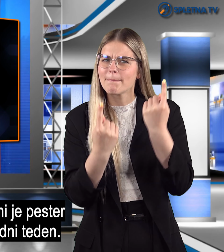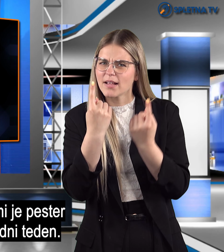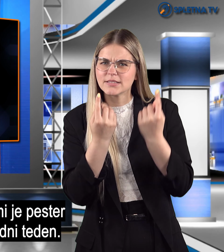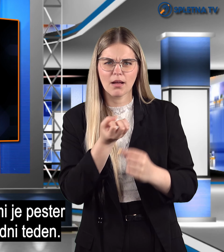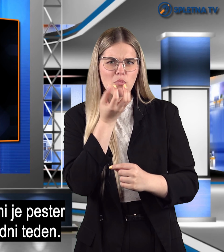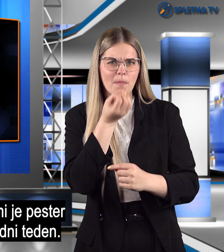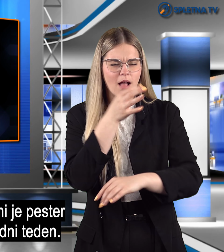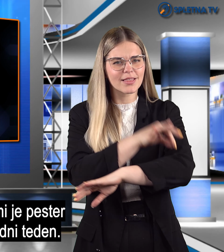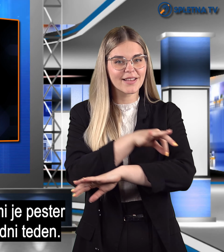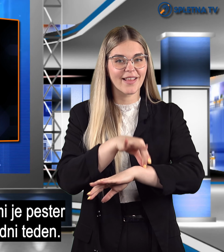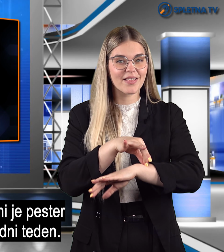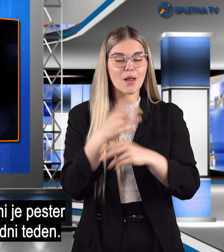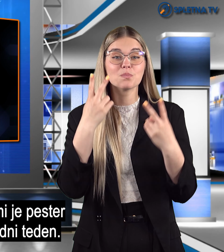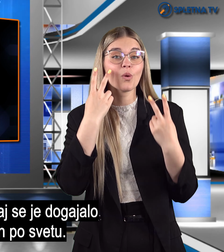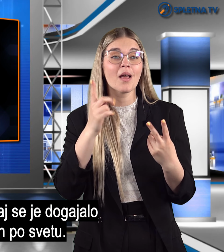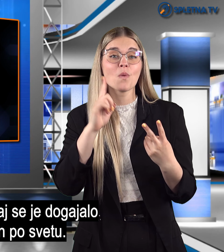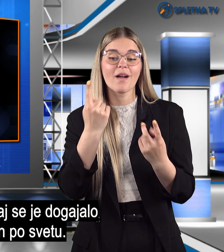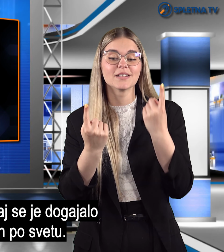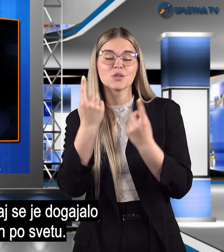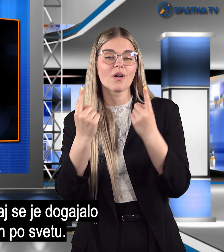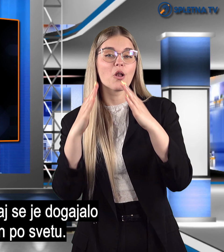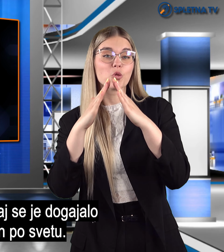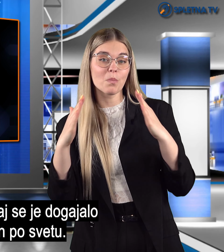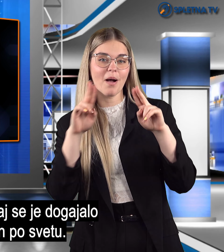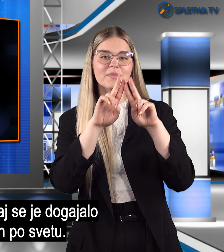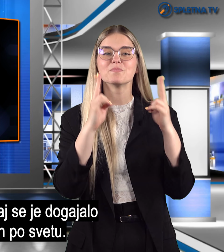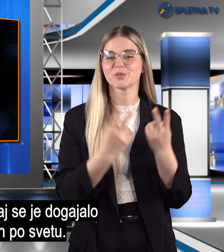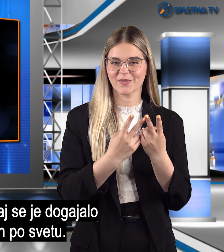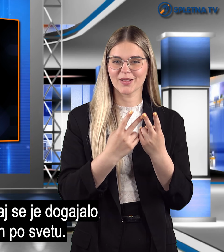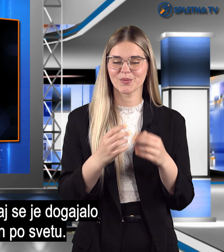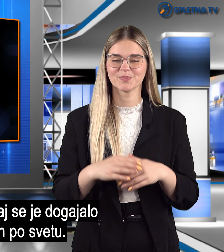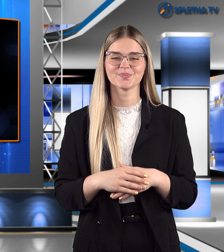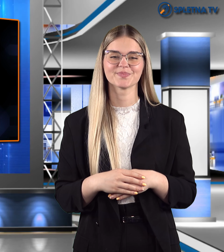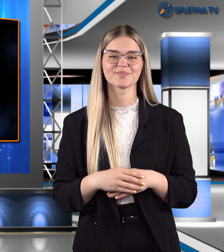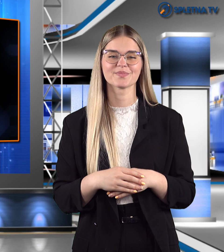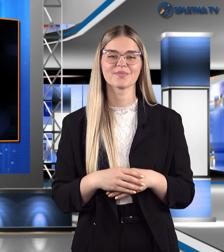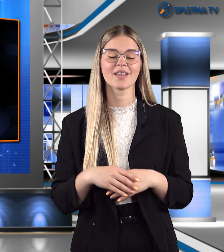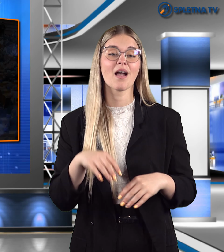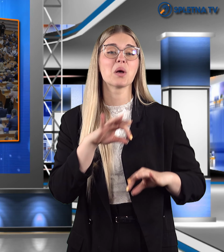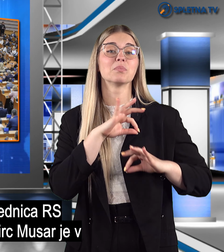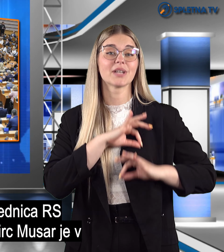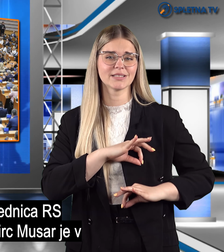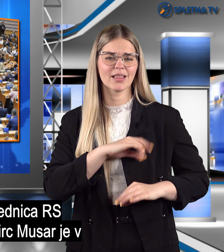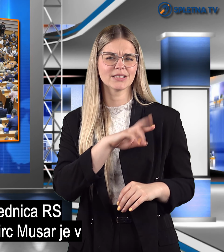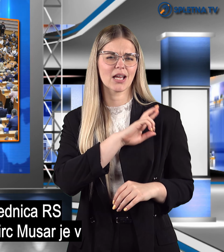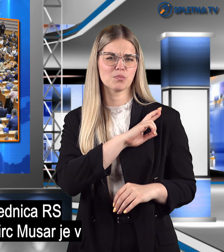je pester pomladni teden. Poglejmo, kaj se je dogajalo doma in po svetu. Predsednica